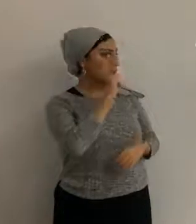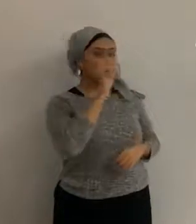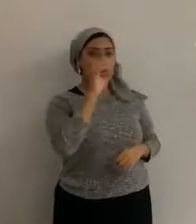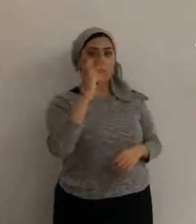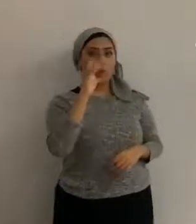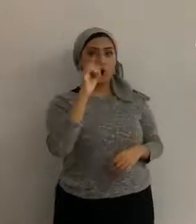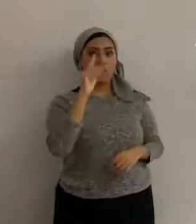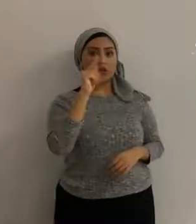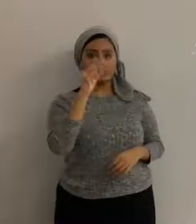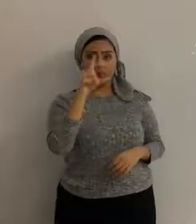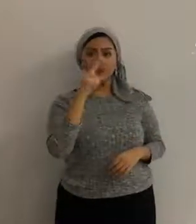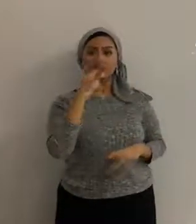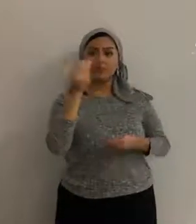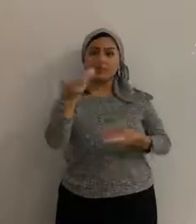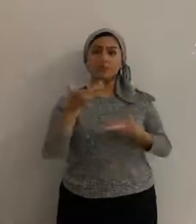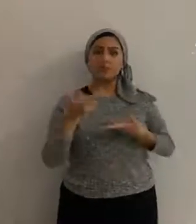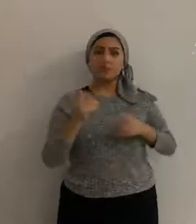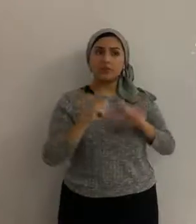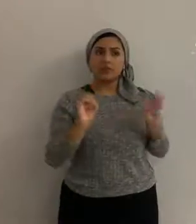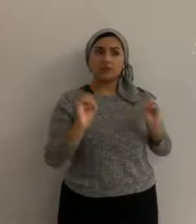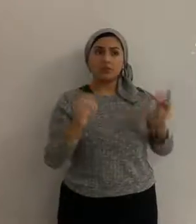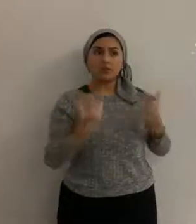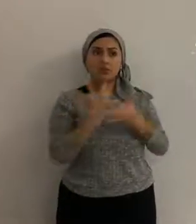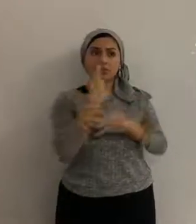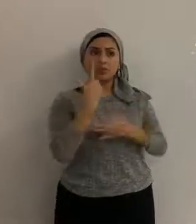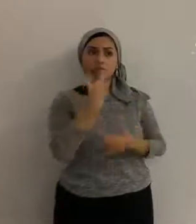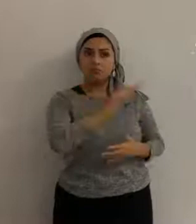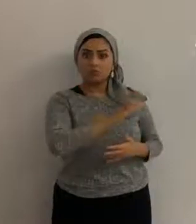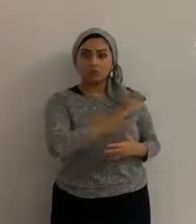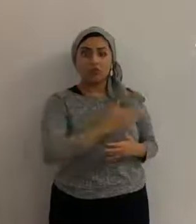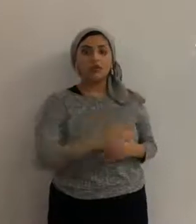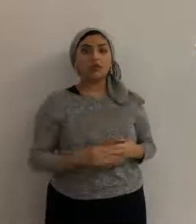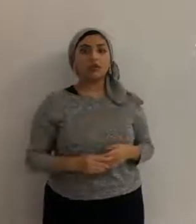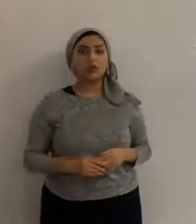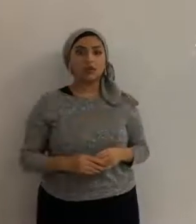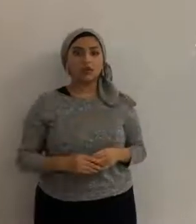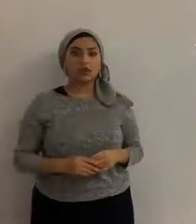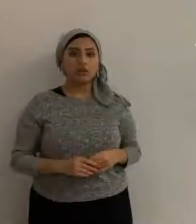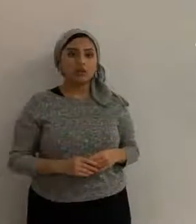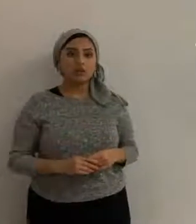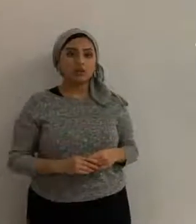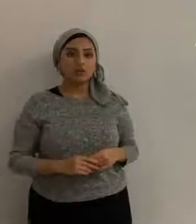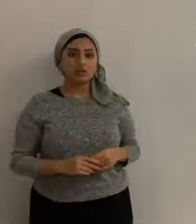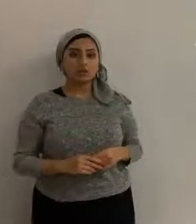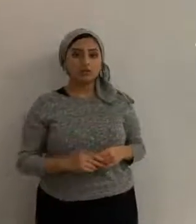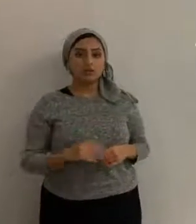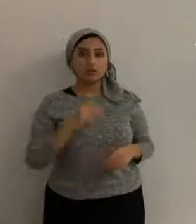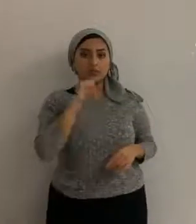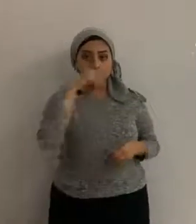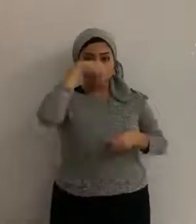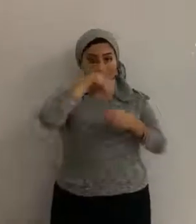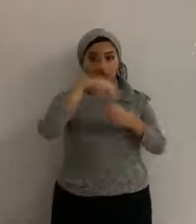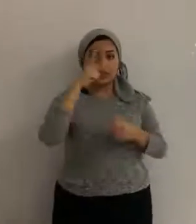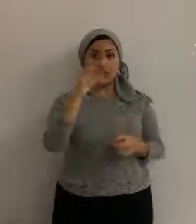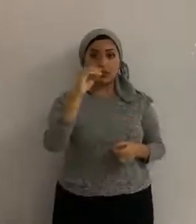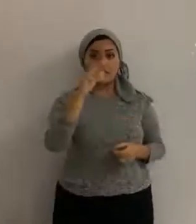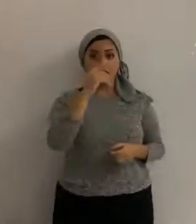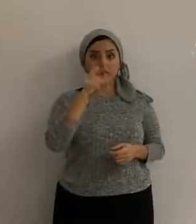tú dirás, bueno, Roy, pero aquí no hay nada nuevo. A veces me refiero, no hay una perforación directamente en la explanada del cótel. Vamos a llegar a todo